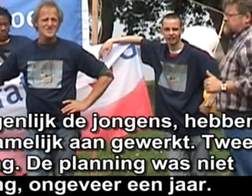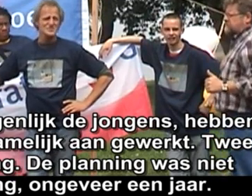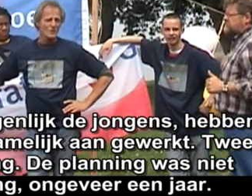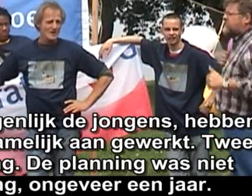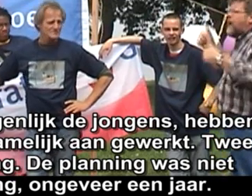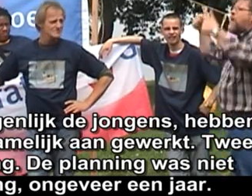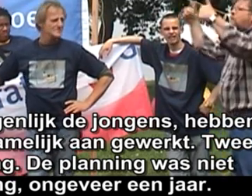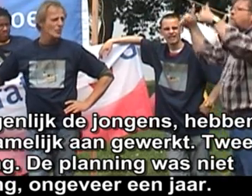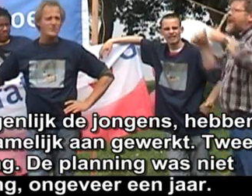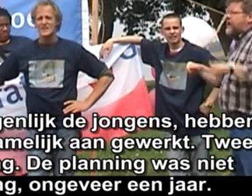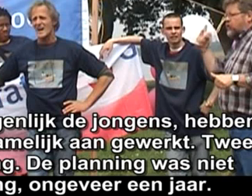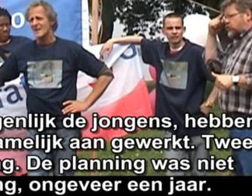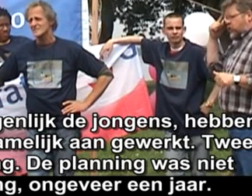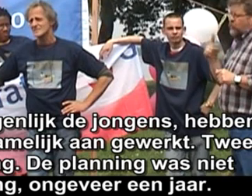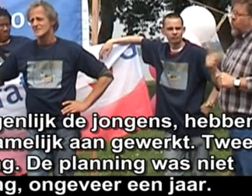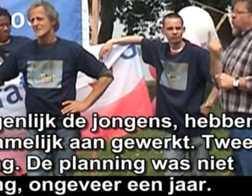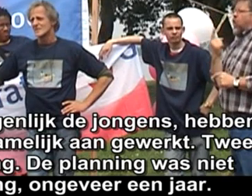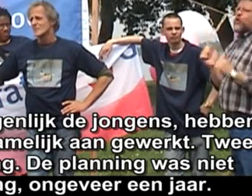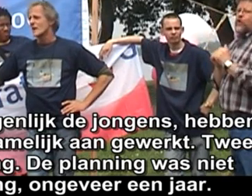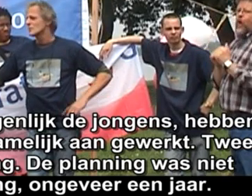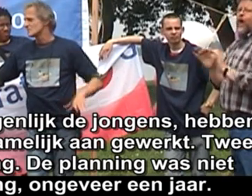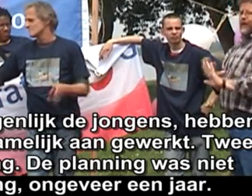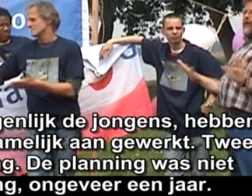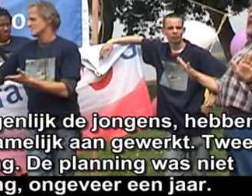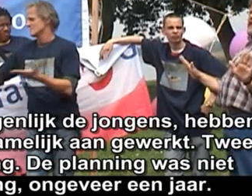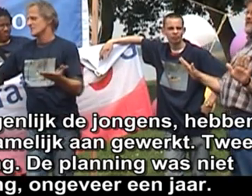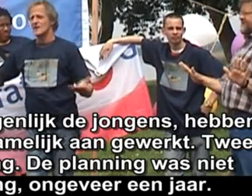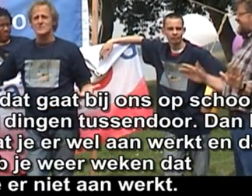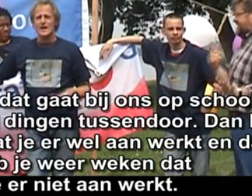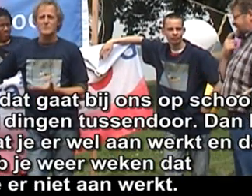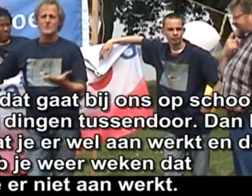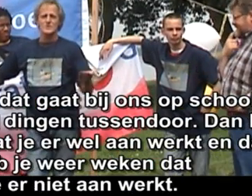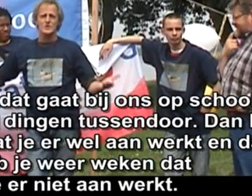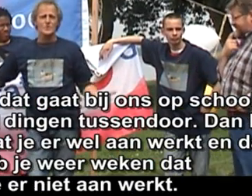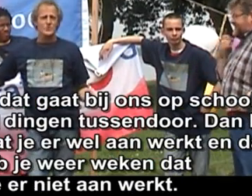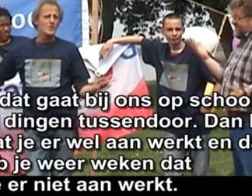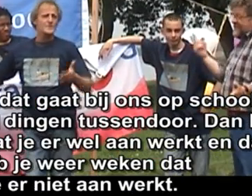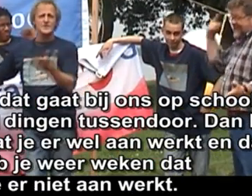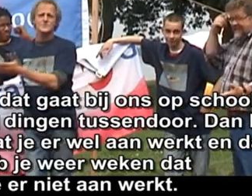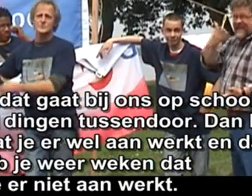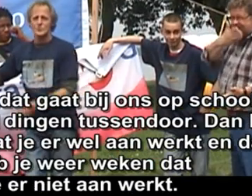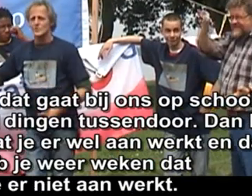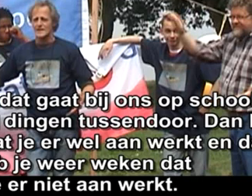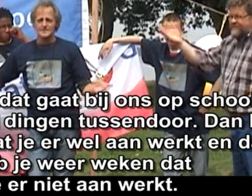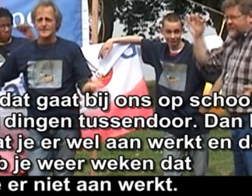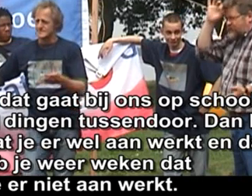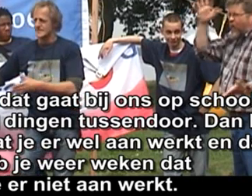niet zo lang, ongeveer 1 jaar. Maar goed, je weet hoe het gaat bij ons op school. Er komen altijd dingen tussendoor en nou